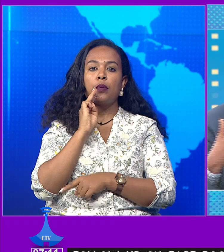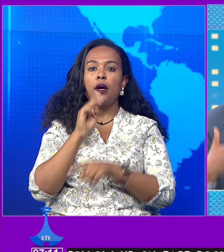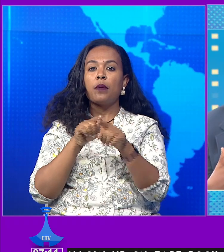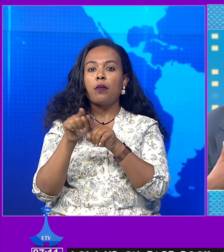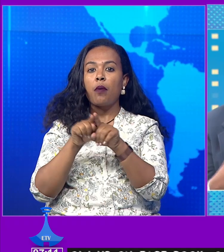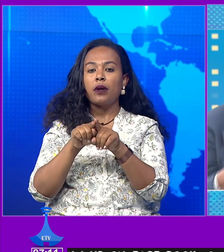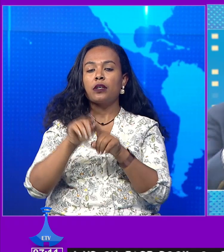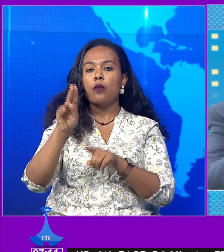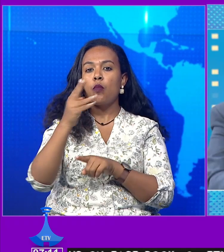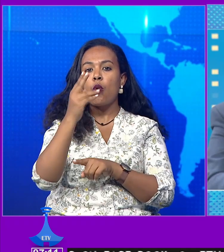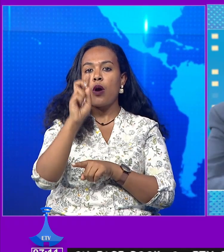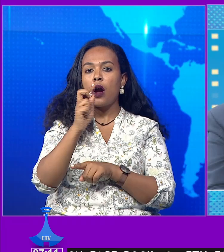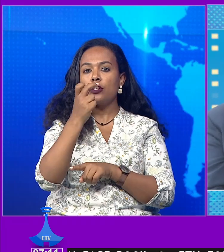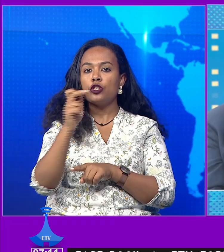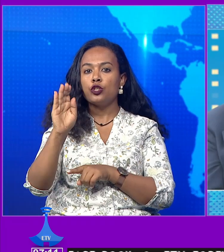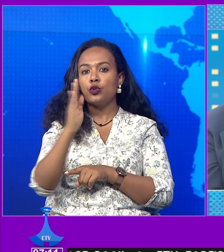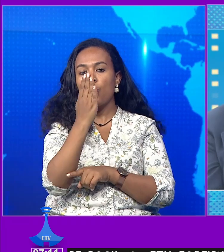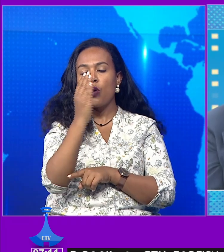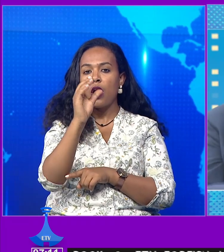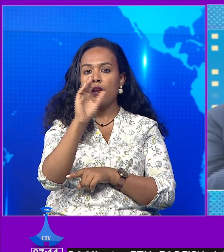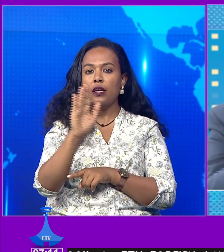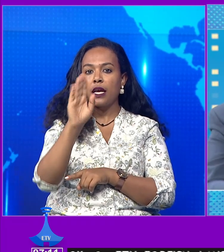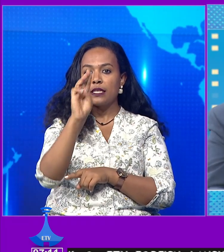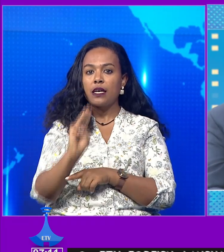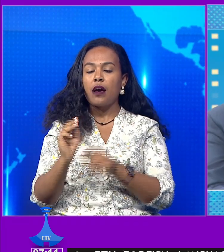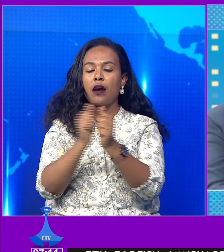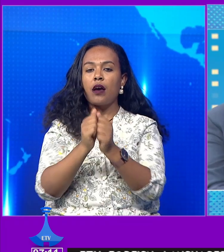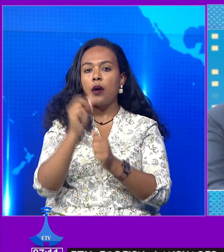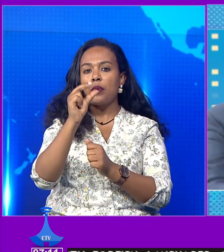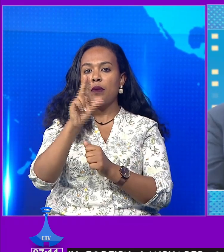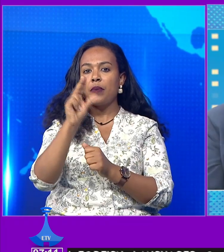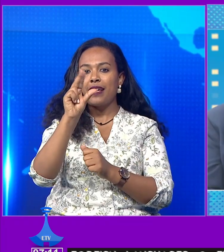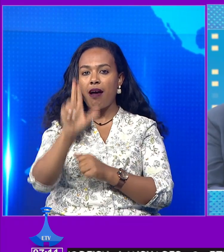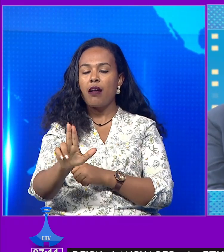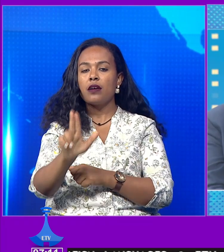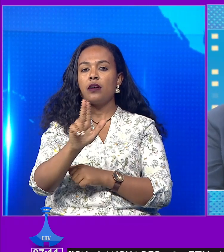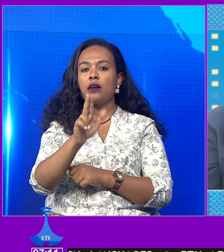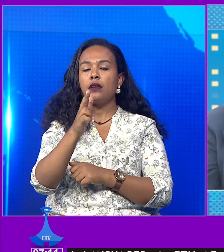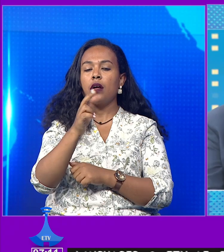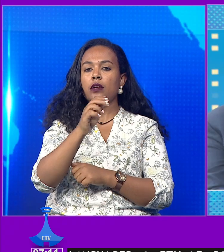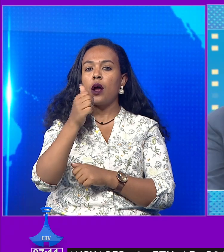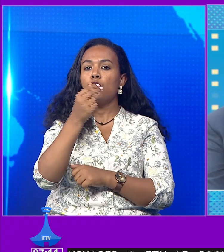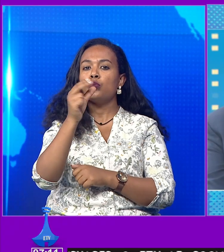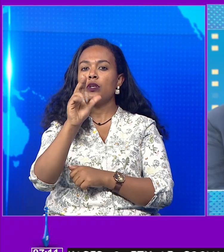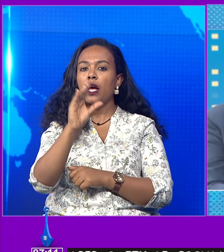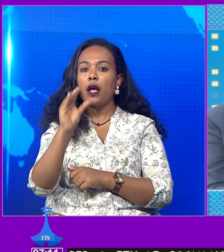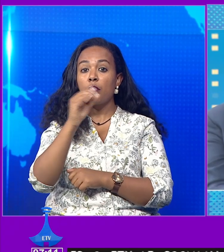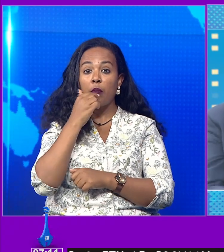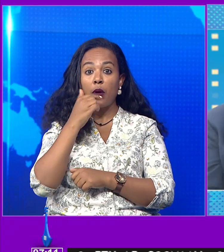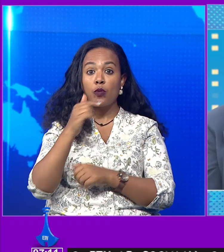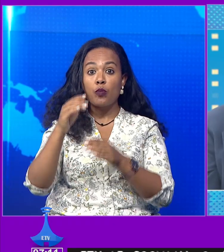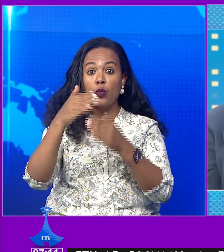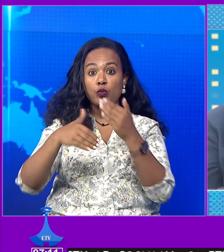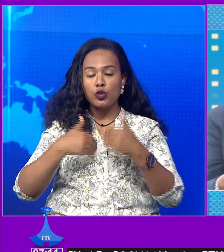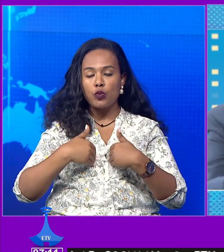በመግባባት ከሞቃዲሾ ጋር ከሀርጌሳም ጋር በመግባባት በርበራን፣ ሉጋሃዮ እና ደግሞ ቡልሄር የሚባሉ ፖርቶች አሉ። እኛ